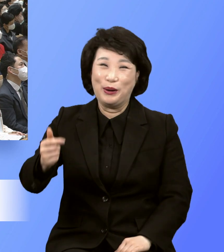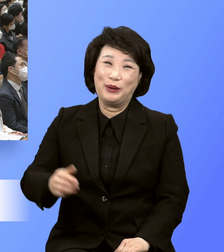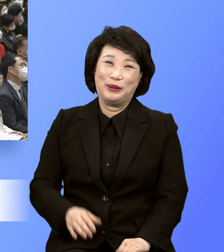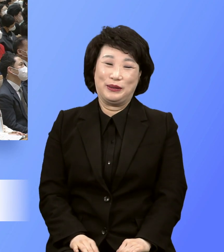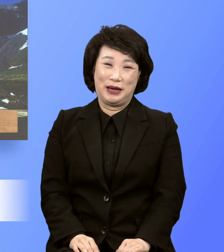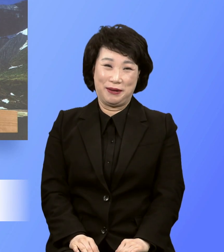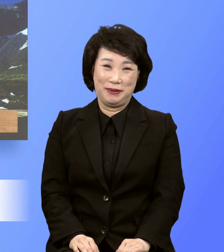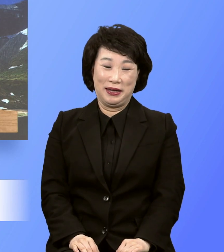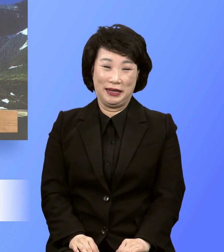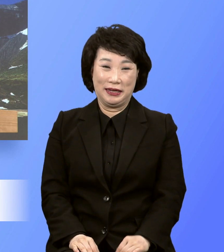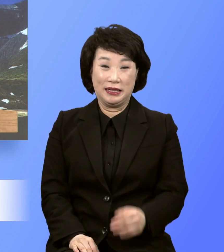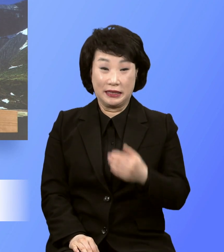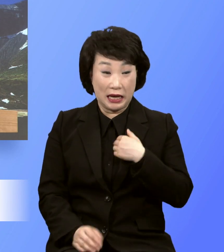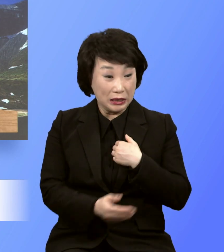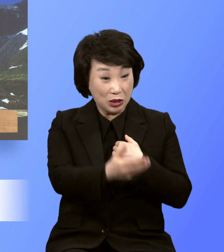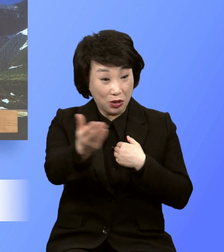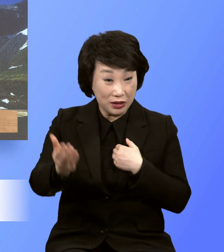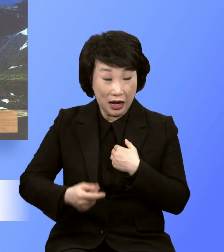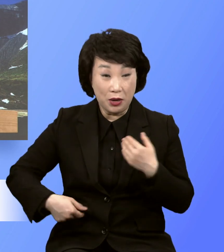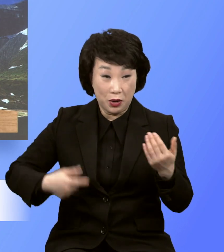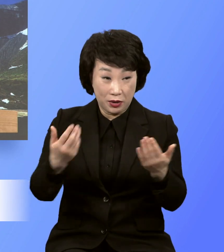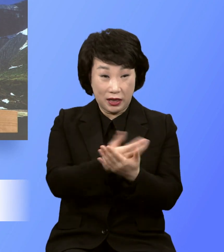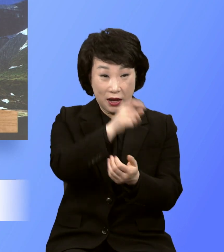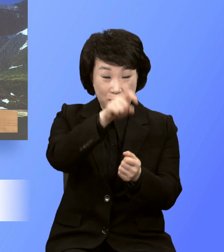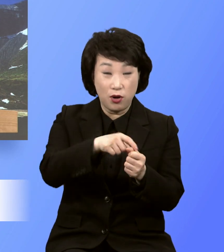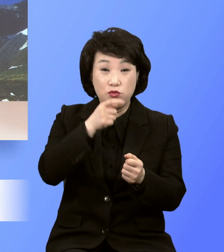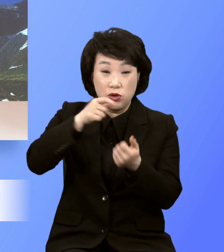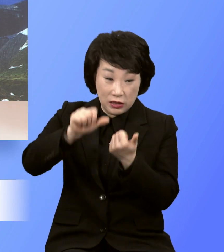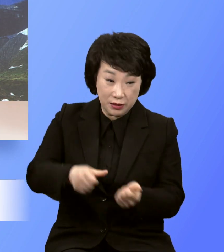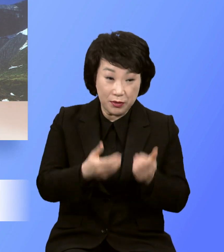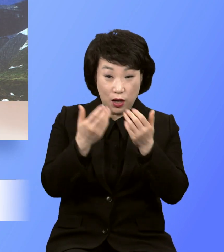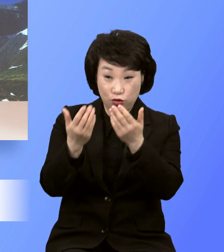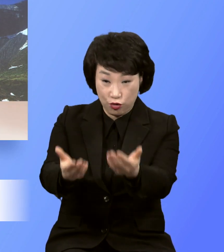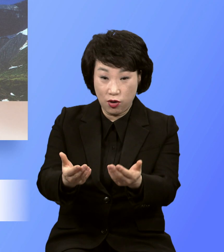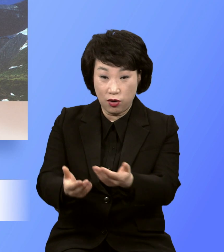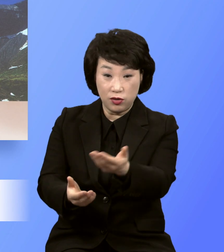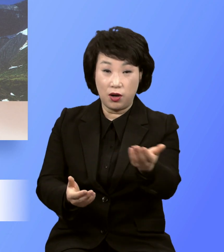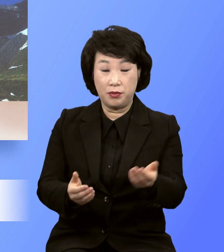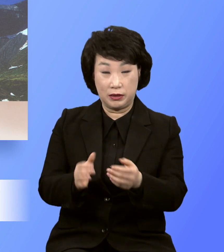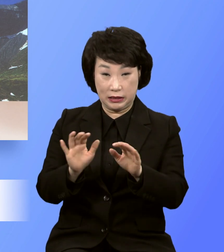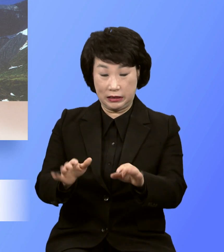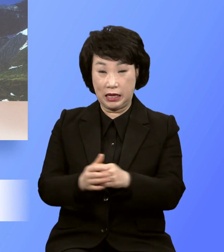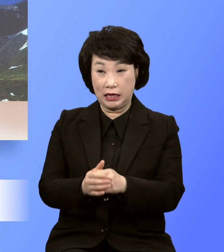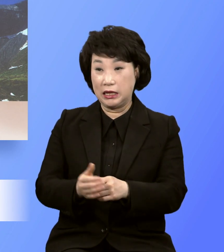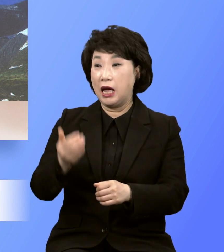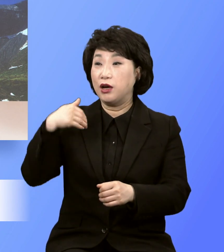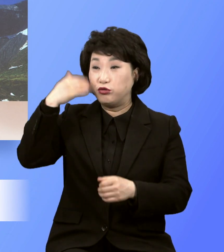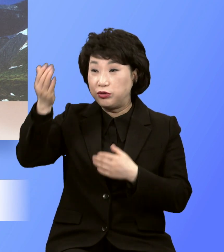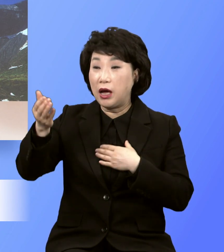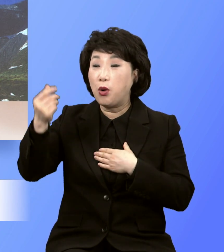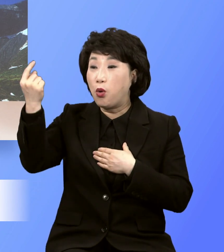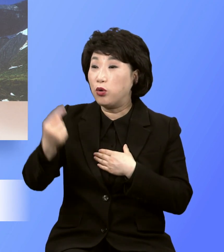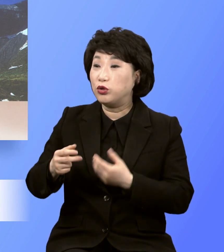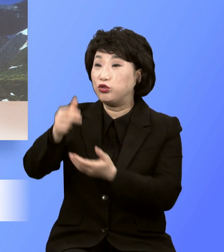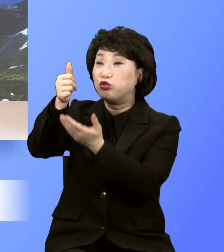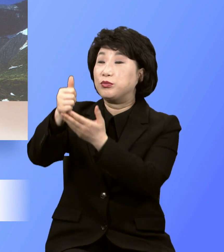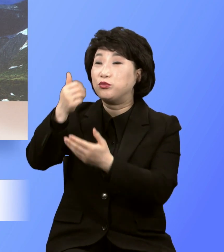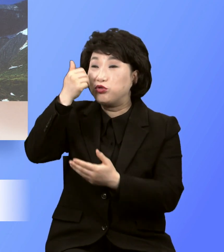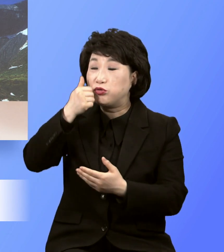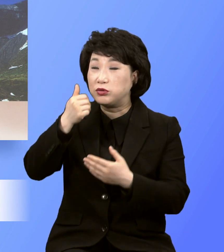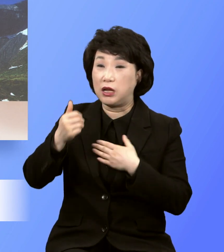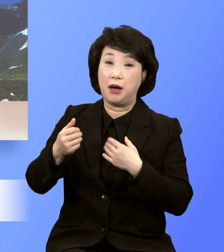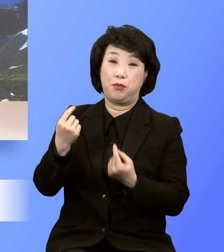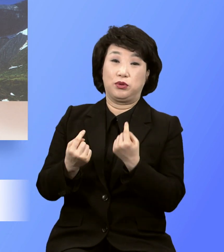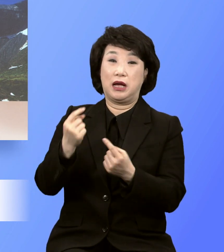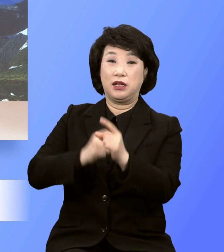응? 나는 너희로 회개케 하기 위해서 물로 침례를 주거니와 내 뒤에 오시는 이는 나보다